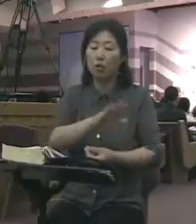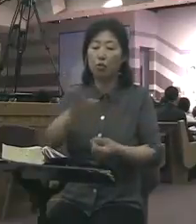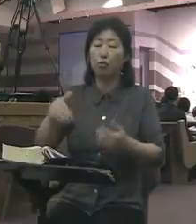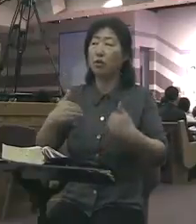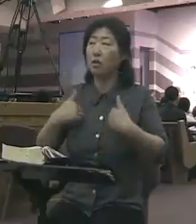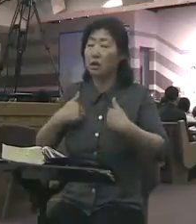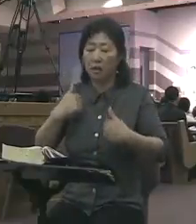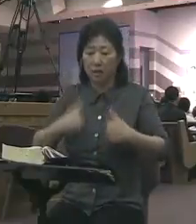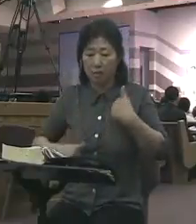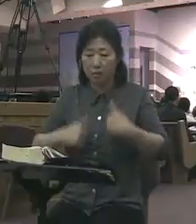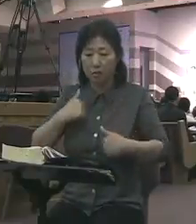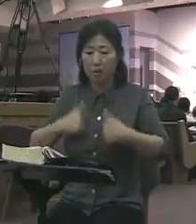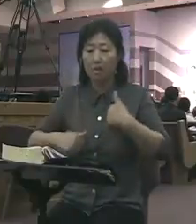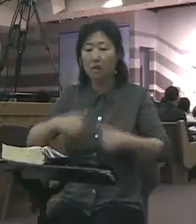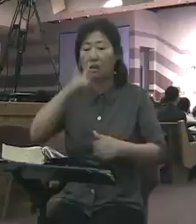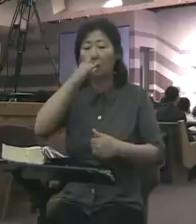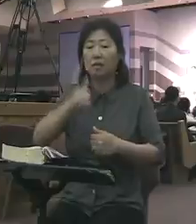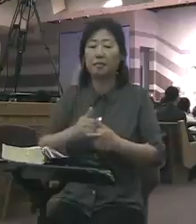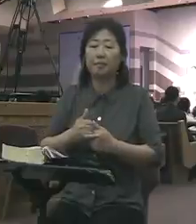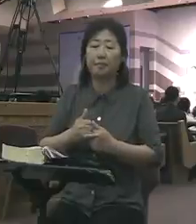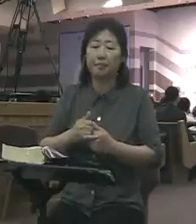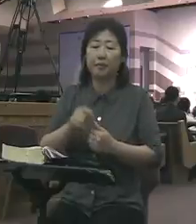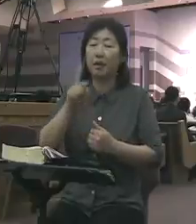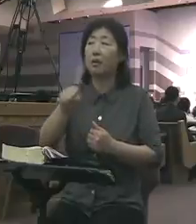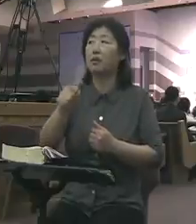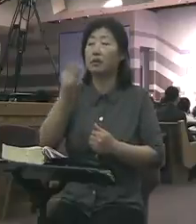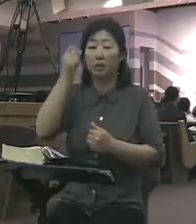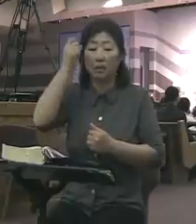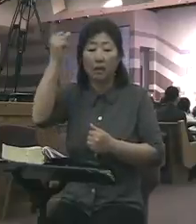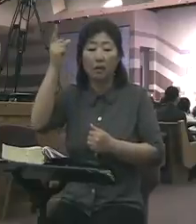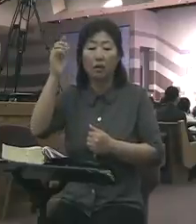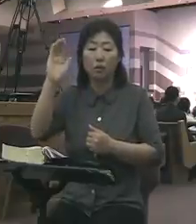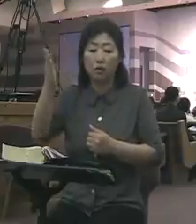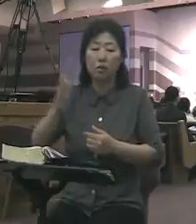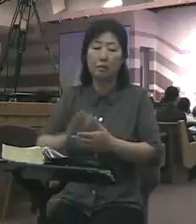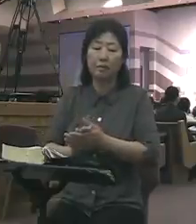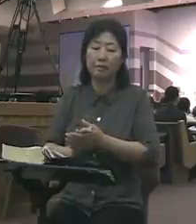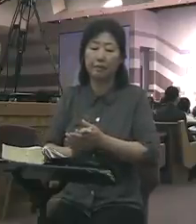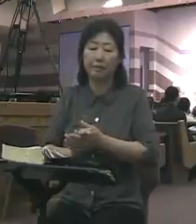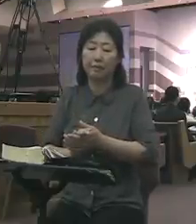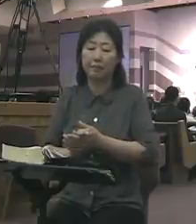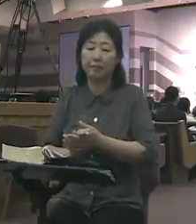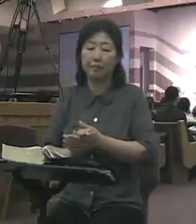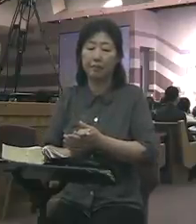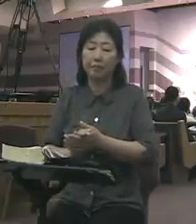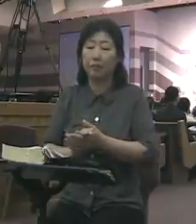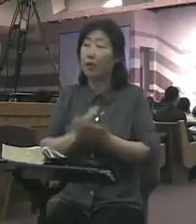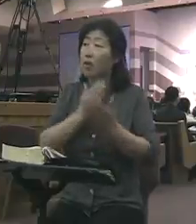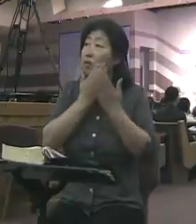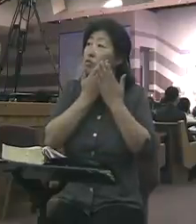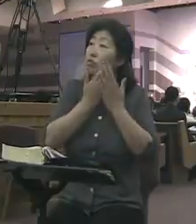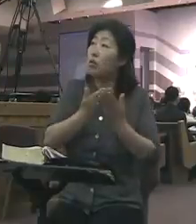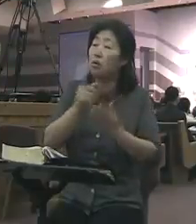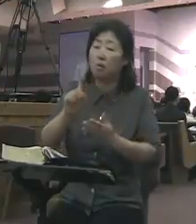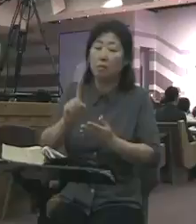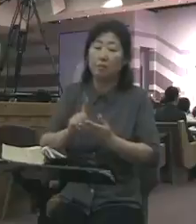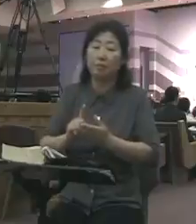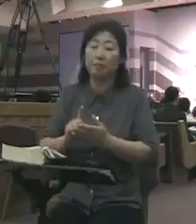있구나. 이것을 깨닫게 되었습니다. 여러분 중요한 것은 그래서 하나님으로